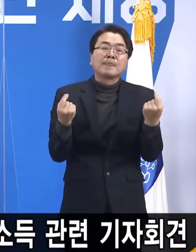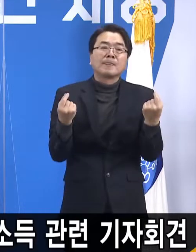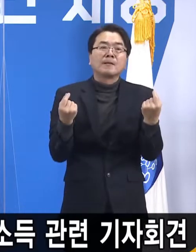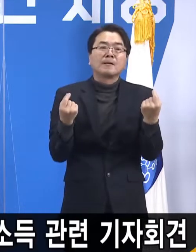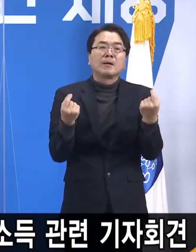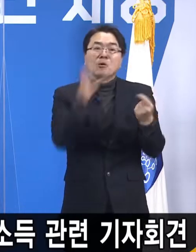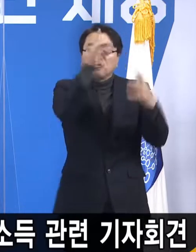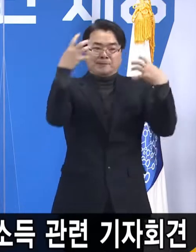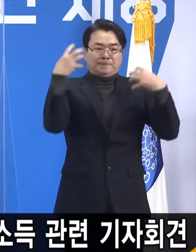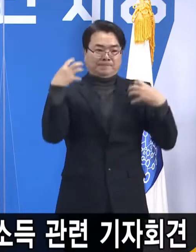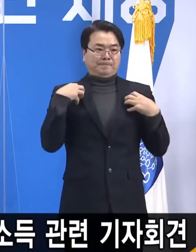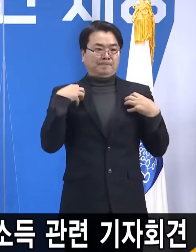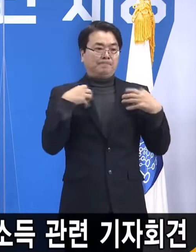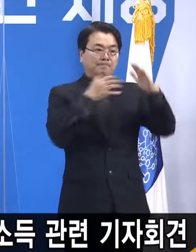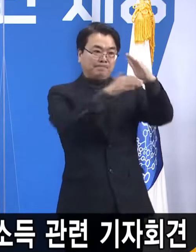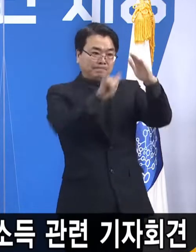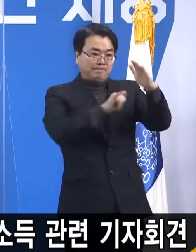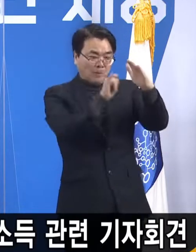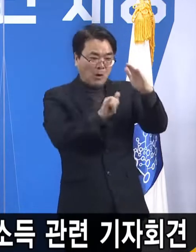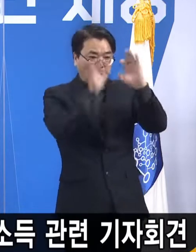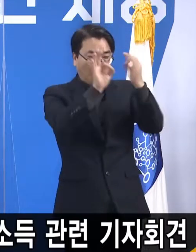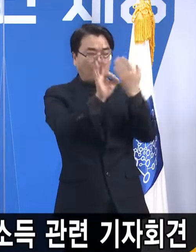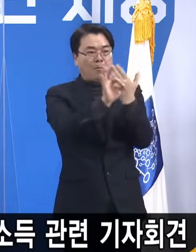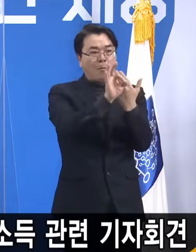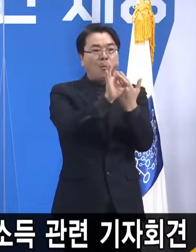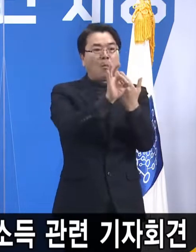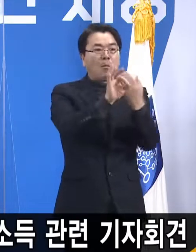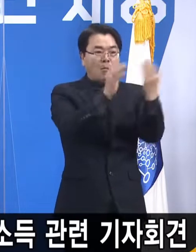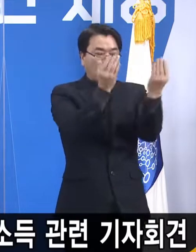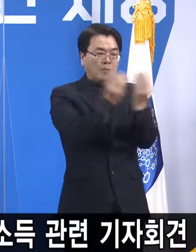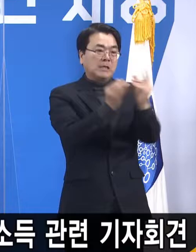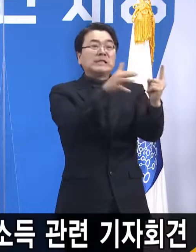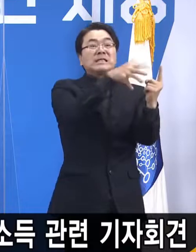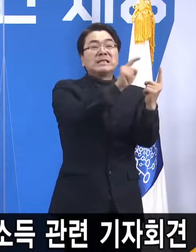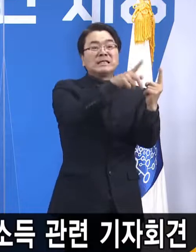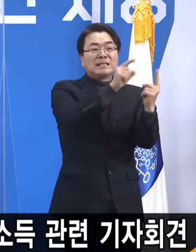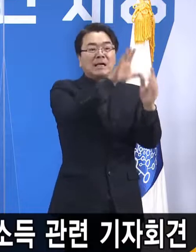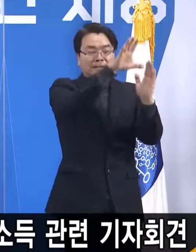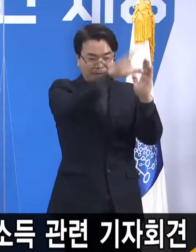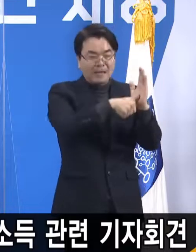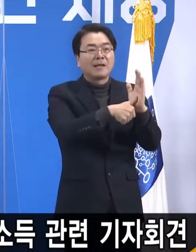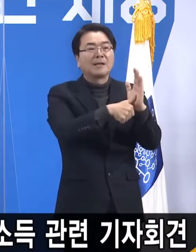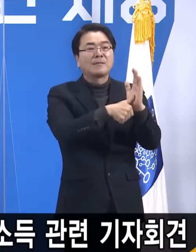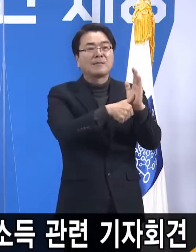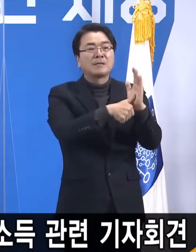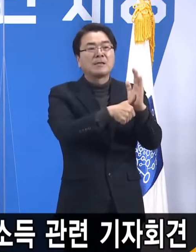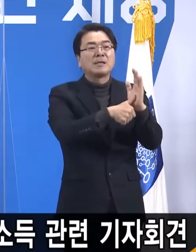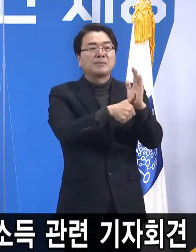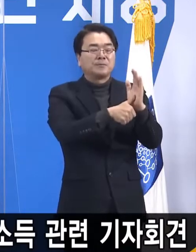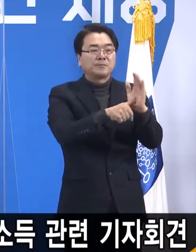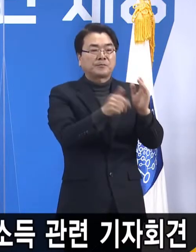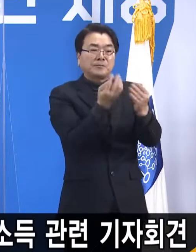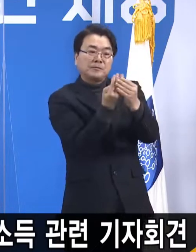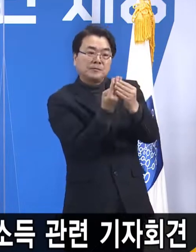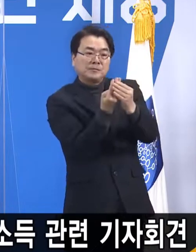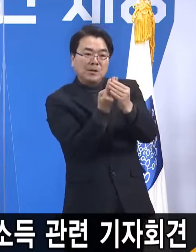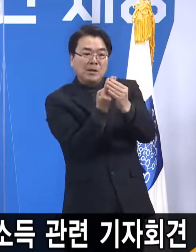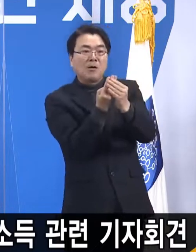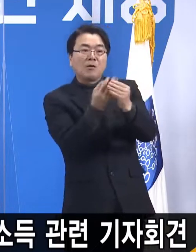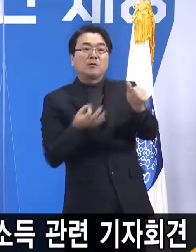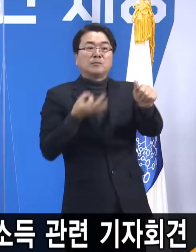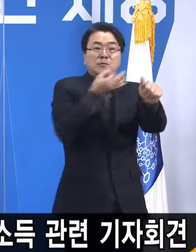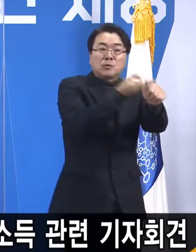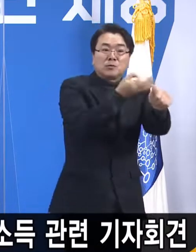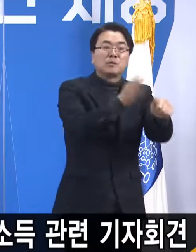중앙정부의 가구별 지역화폐 보편 지급 방식의 1차 재난지원금은 현금 선별 지원